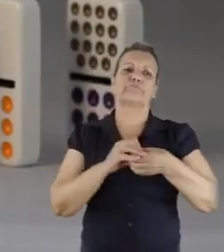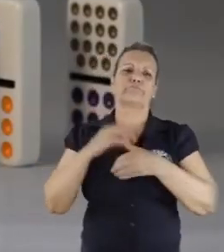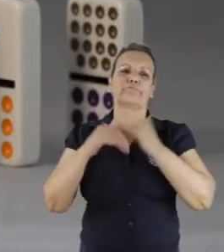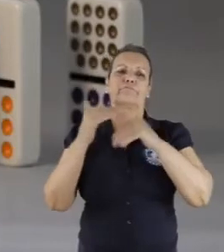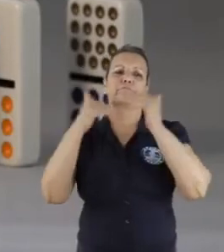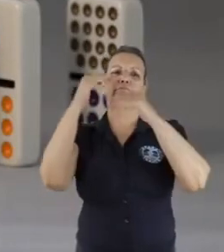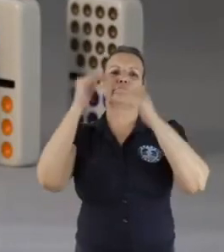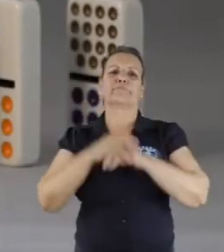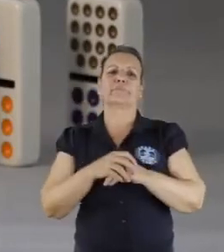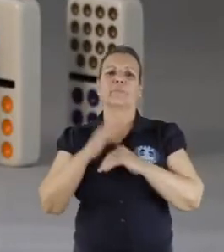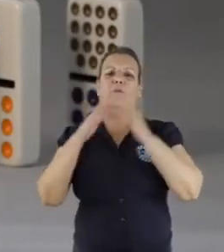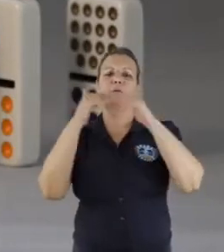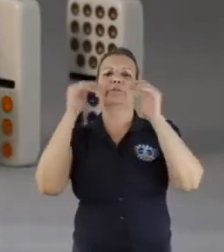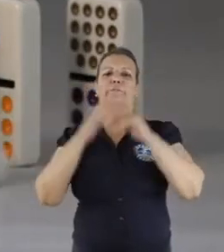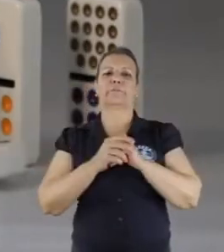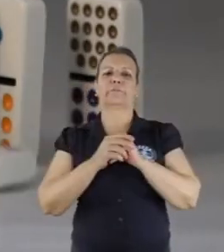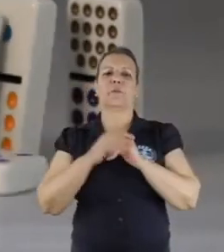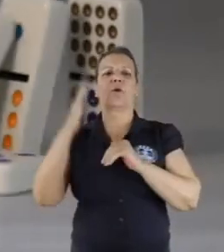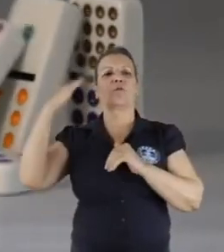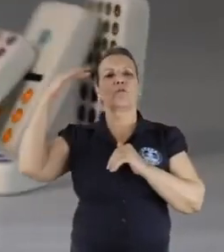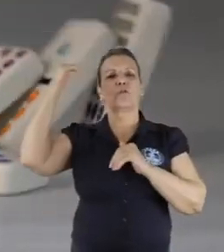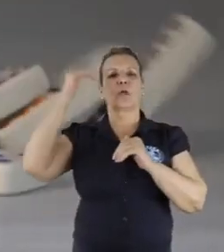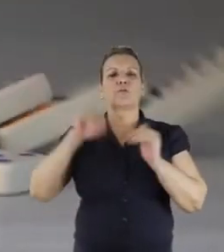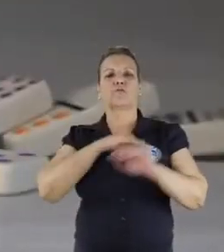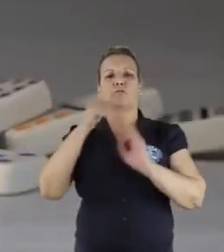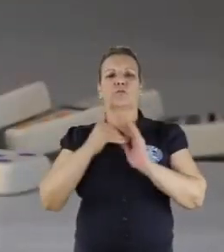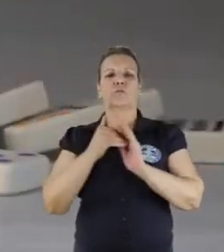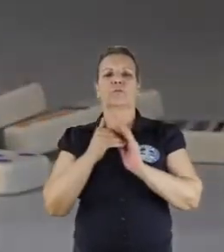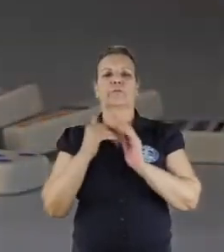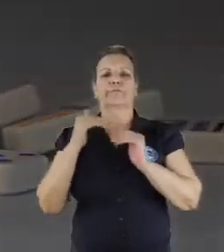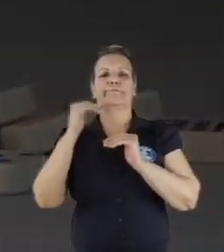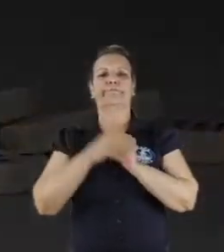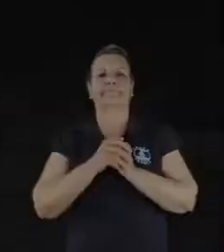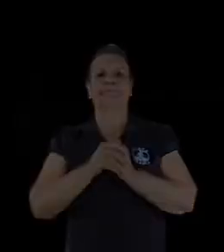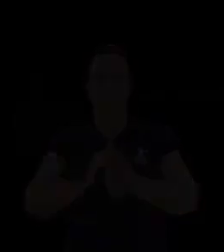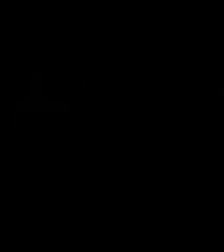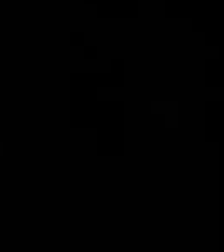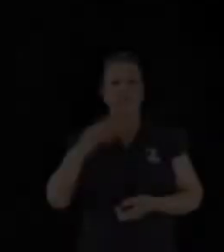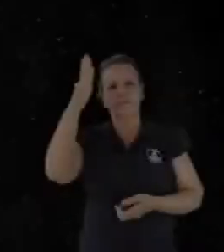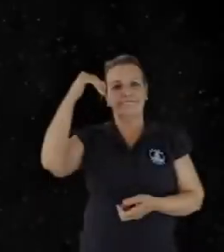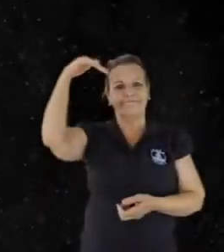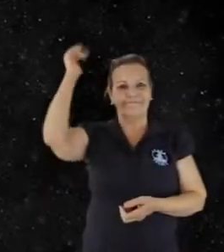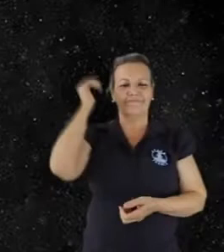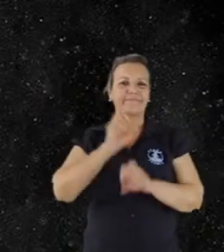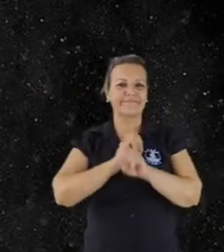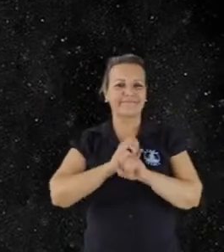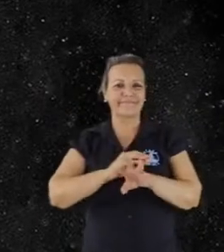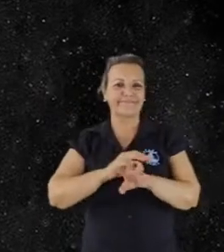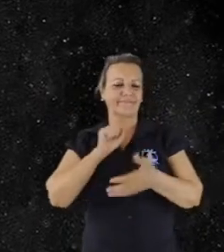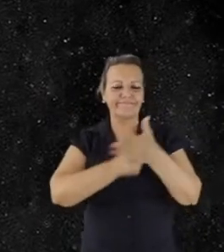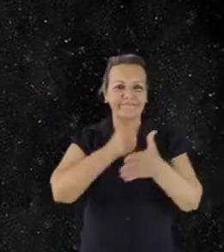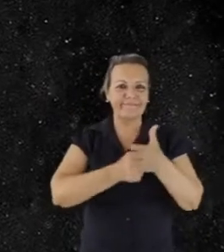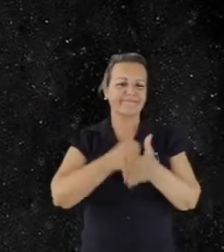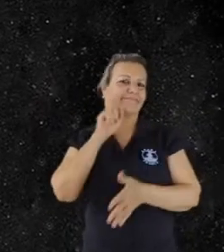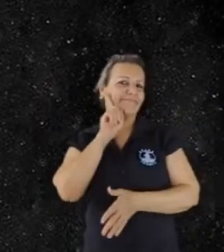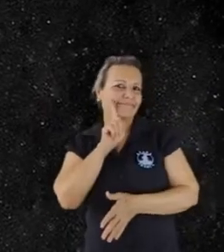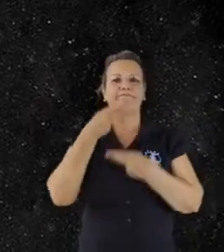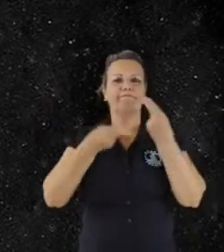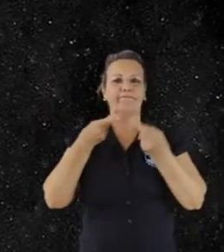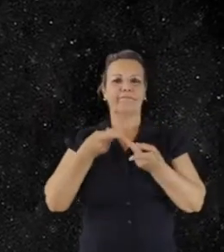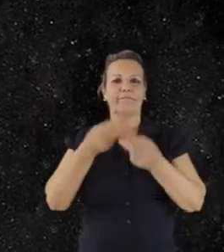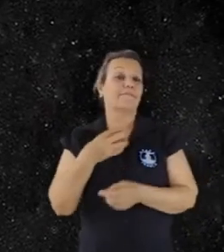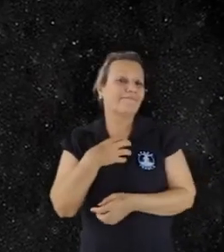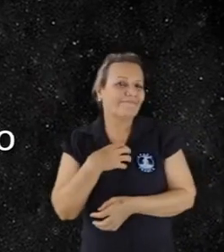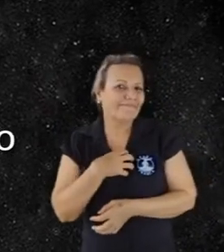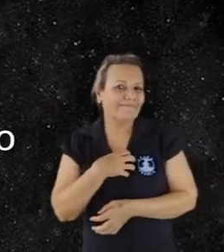série de ações conjuntas que equacionem o sucesso de todos. O brilhante educador e abolicionista